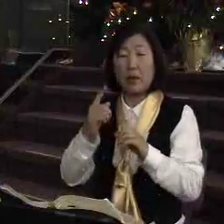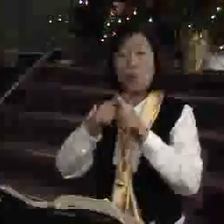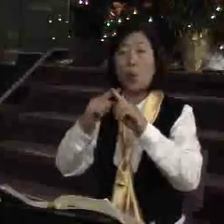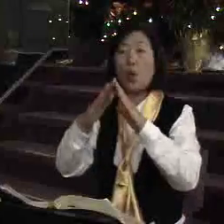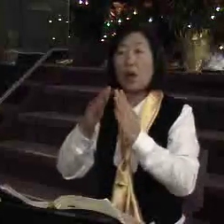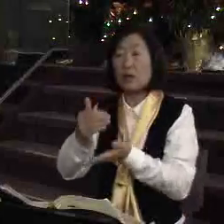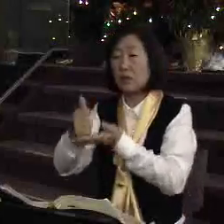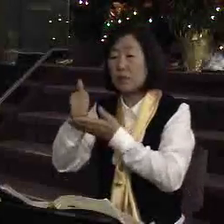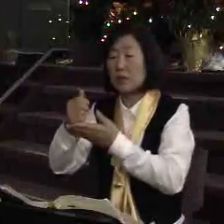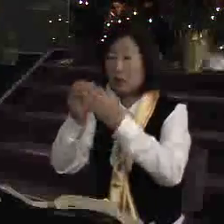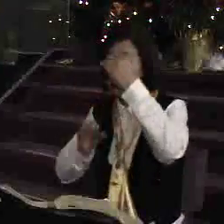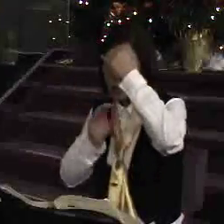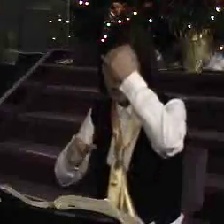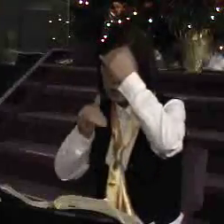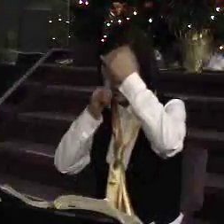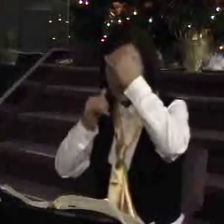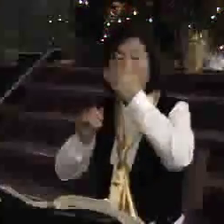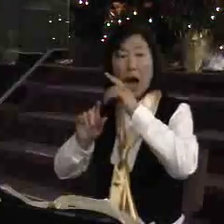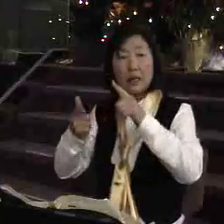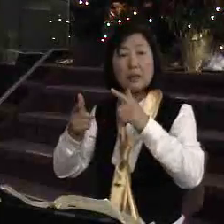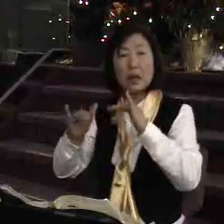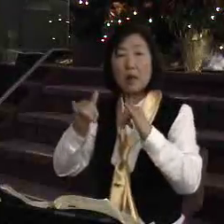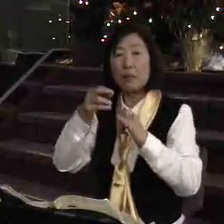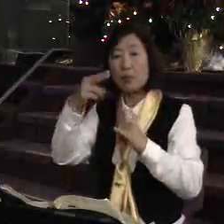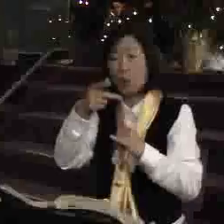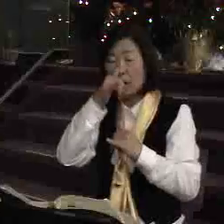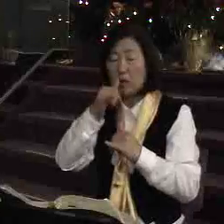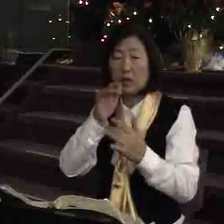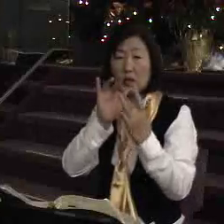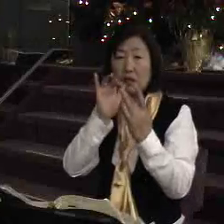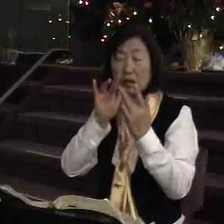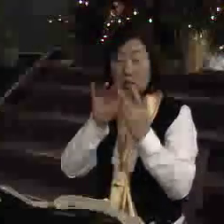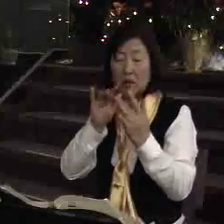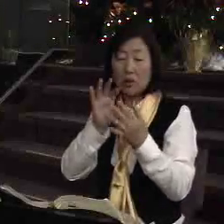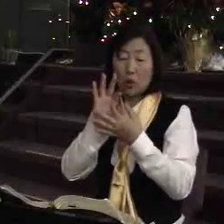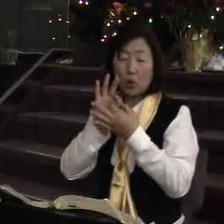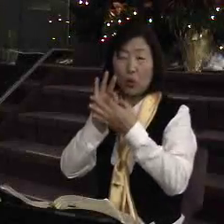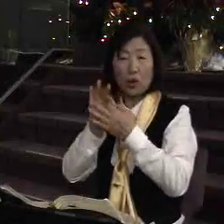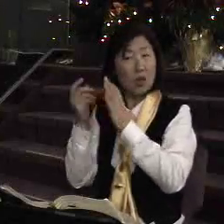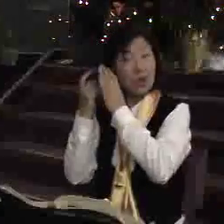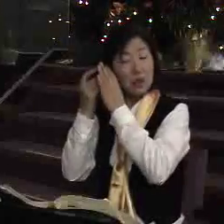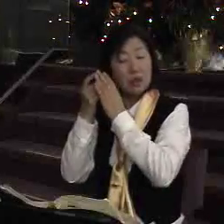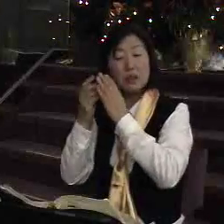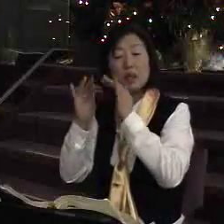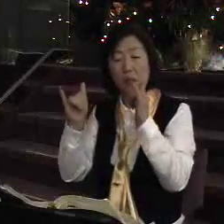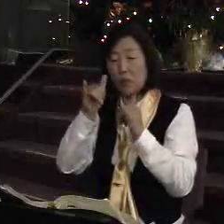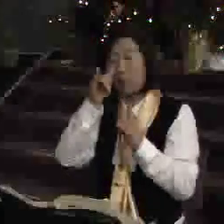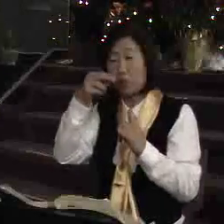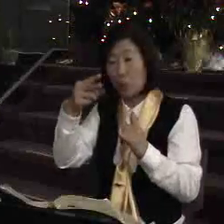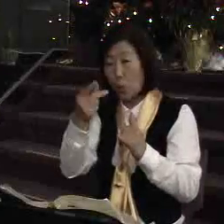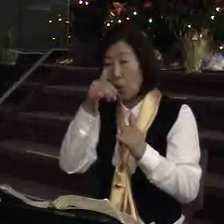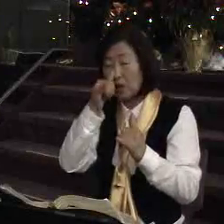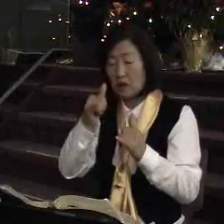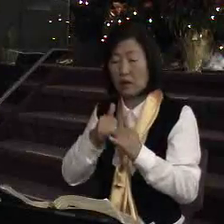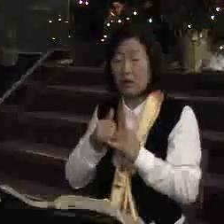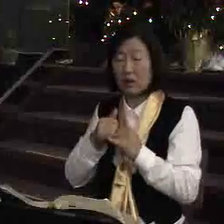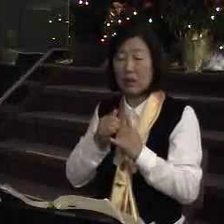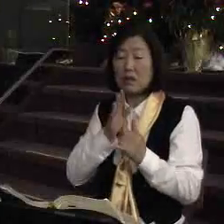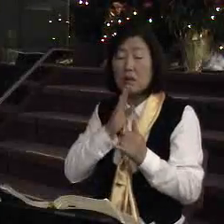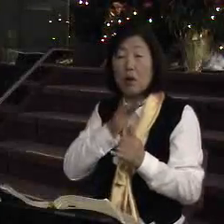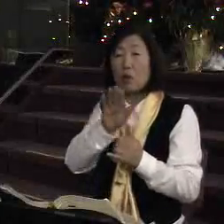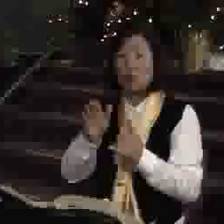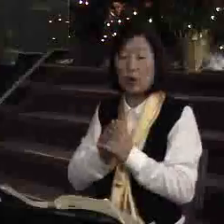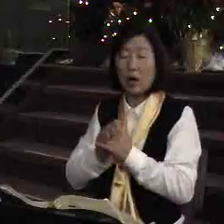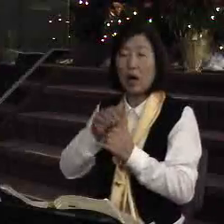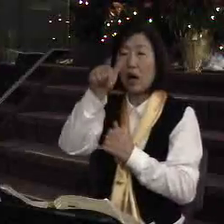섬기시는 성도님들도 있지만 또 안 그러신 분들도 있고 또 인터넷을 통해 들으시는 분들도 있는데, 정말 우리가